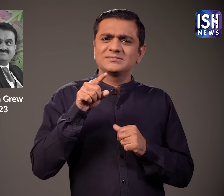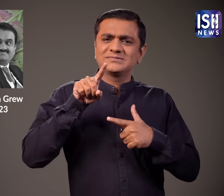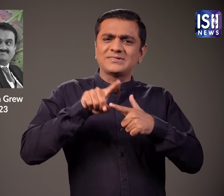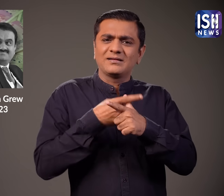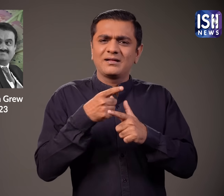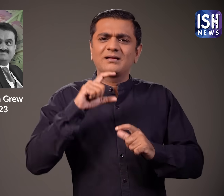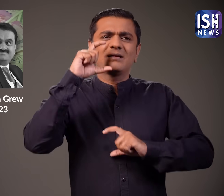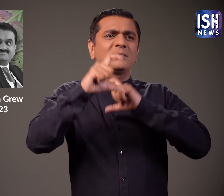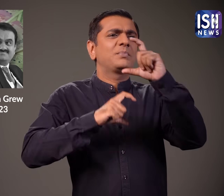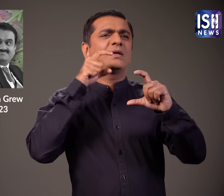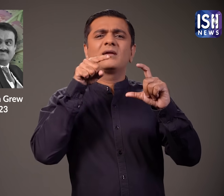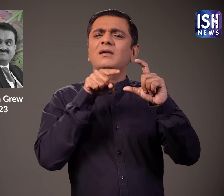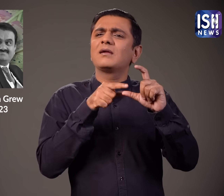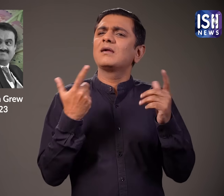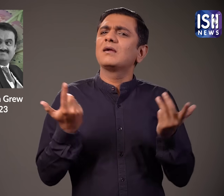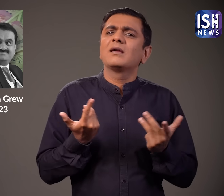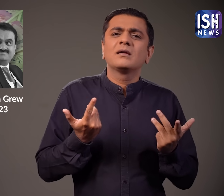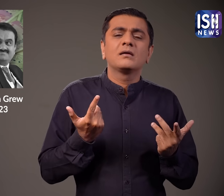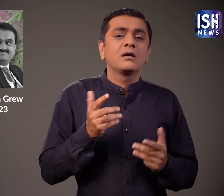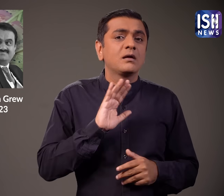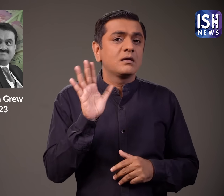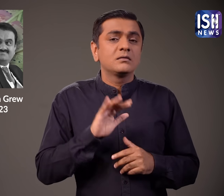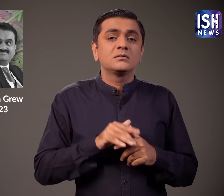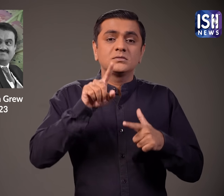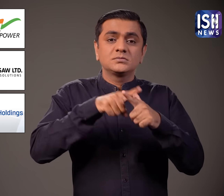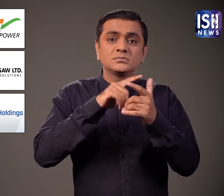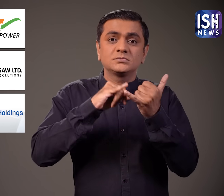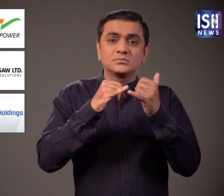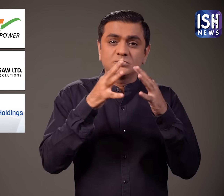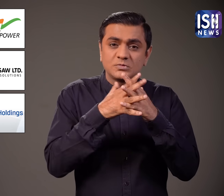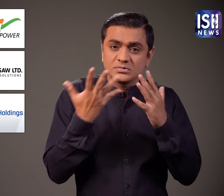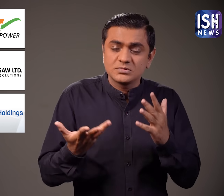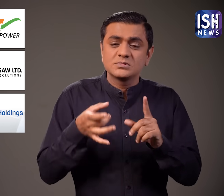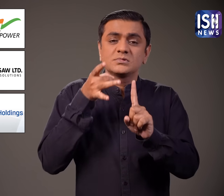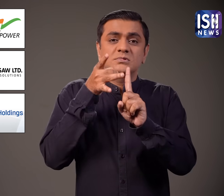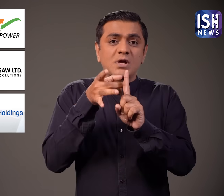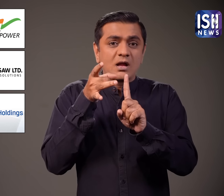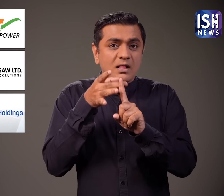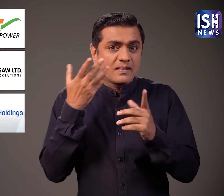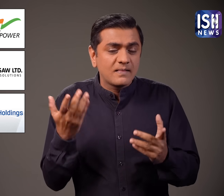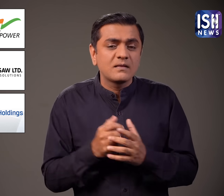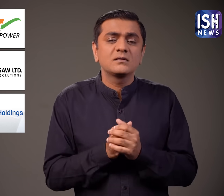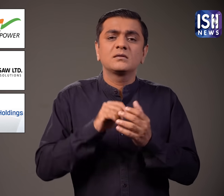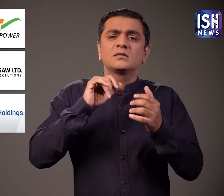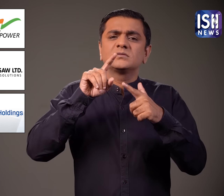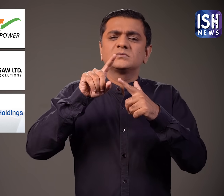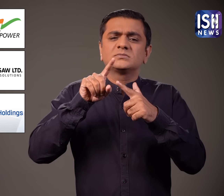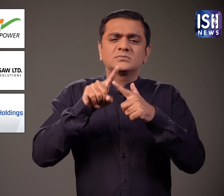ओपी जिन्दाल समुह मूल कंपनी है जो JSW स्टील और निवेश फर्म JSW